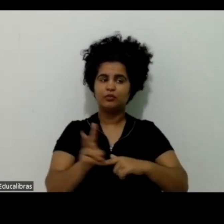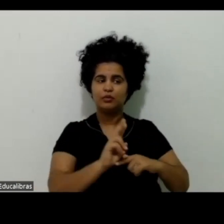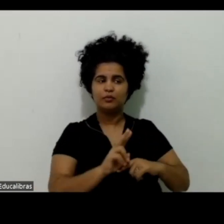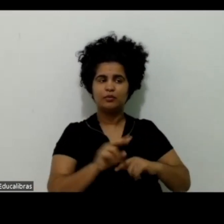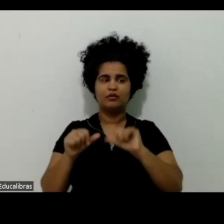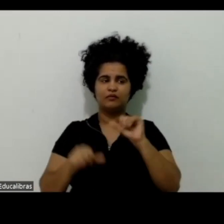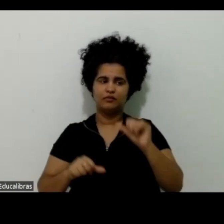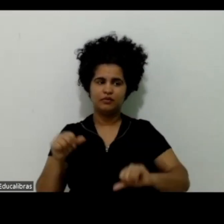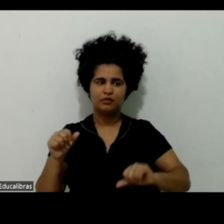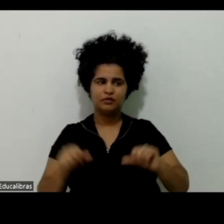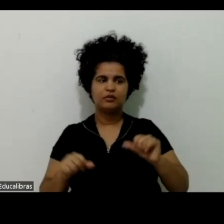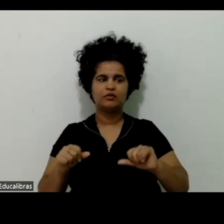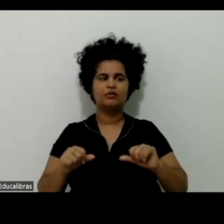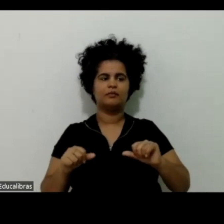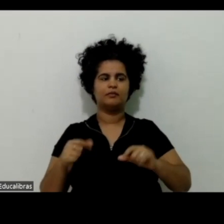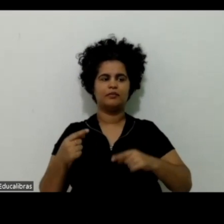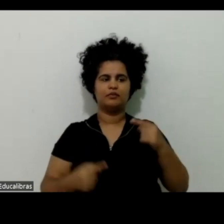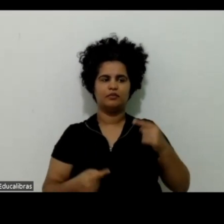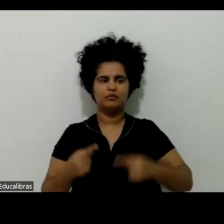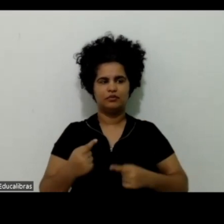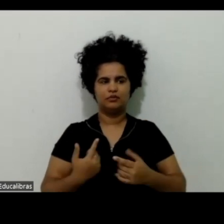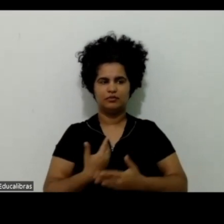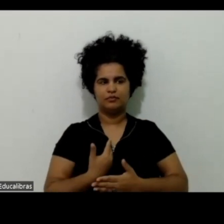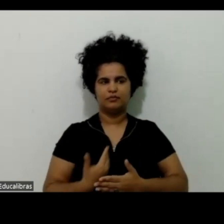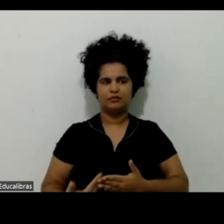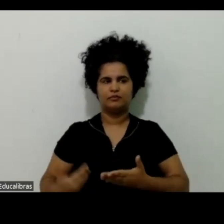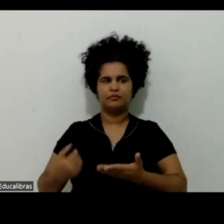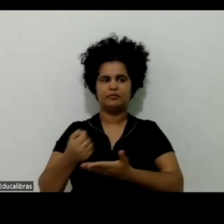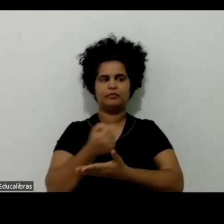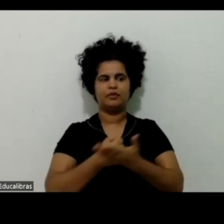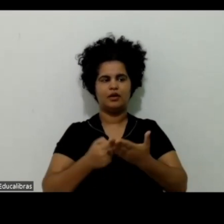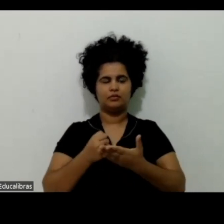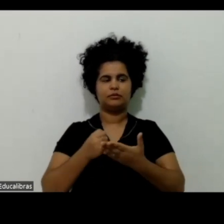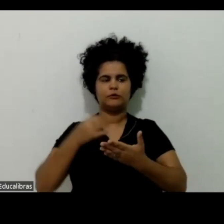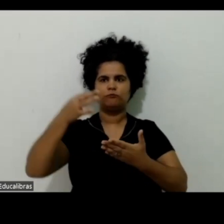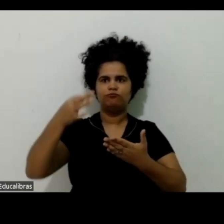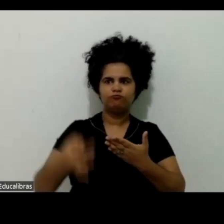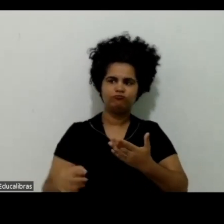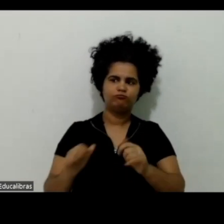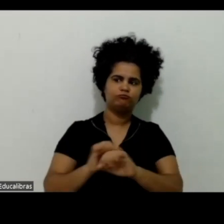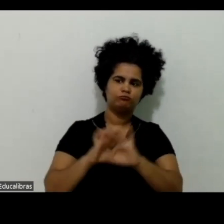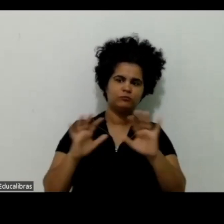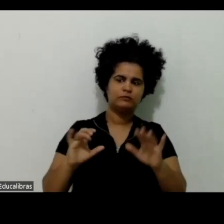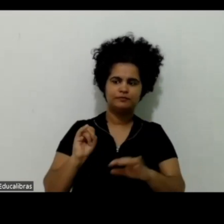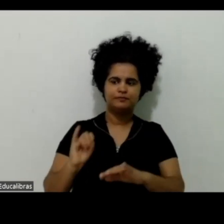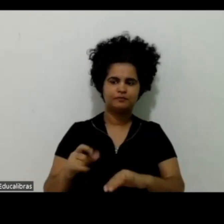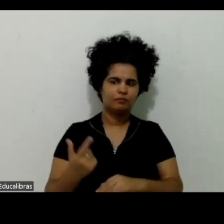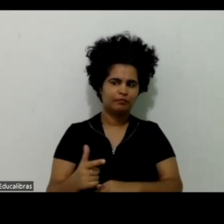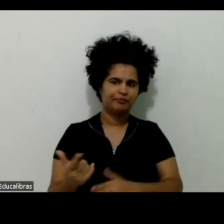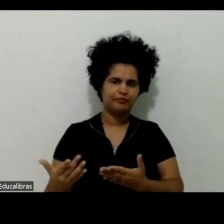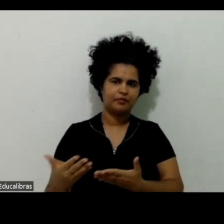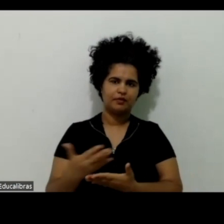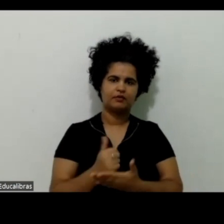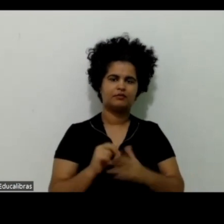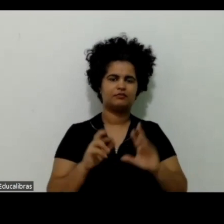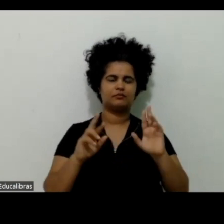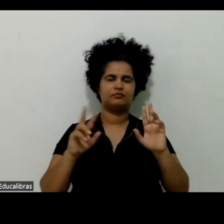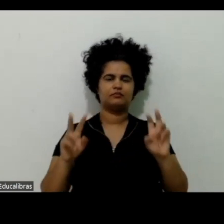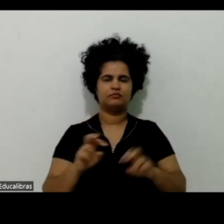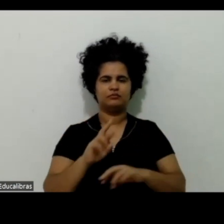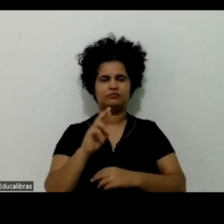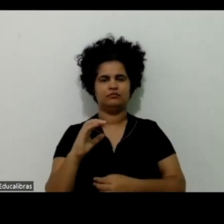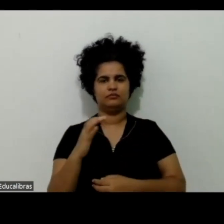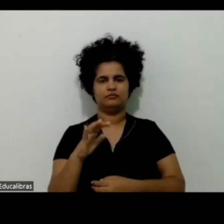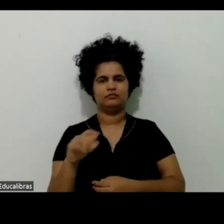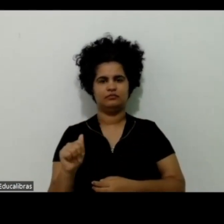avalia políticas públicas com base em dados concretos. E se a gente não tem, né, a coleta do quesito raça, cor e etnia, né,